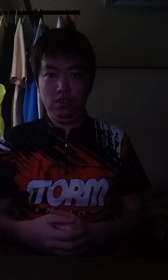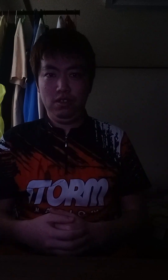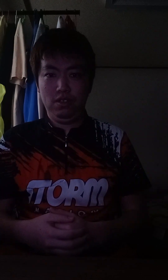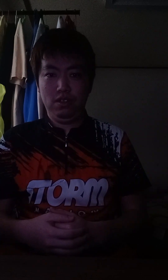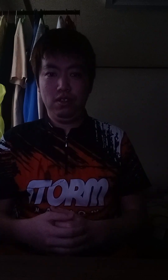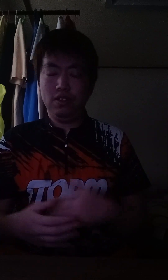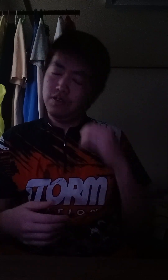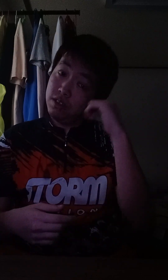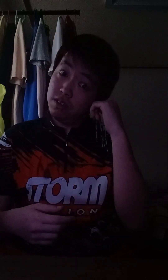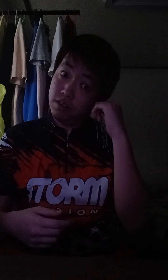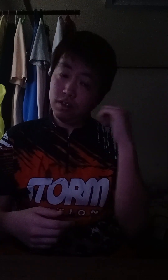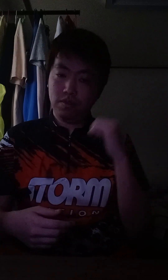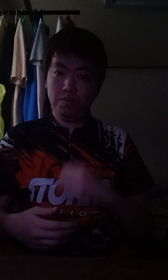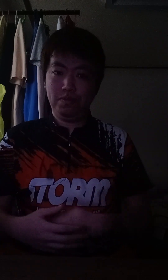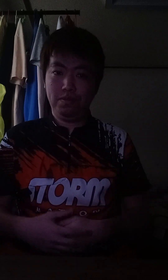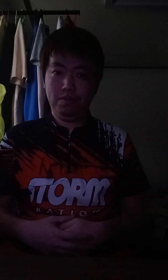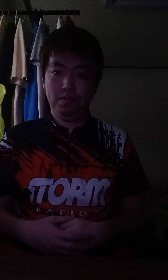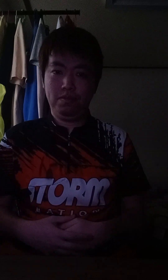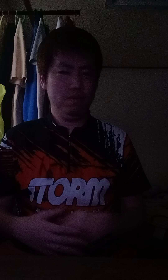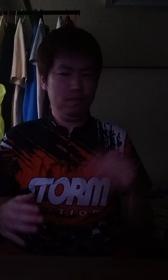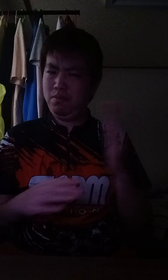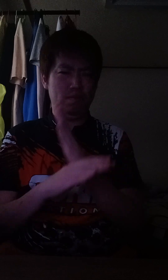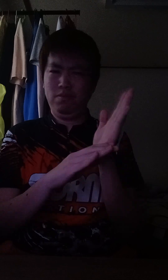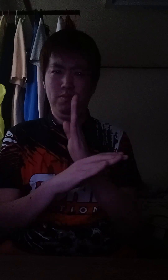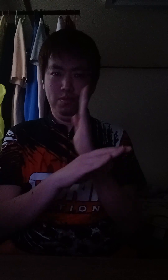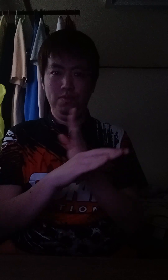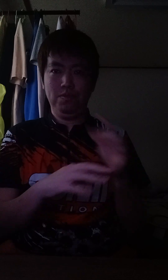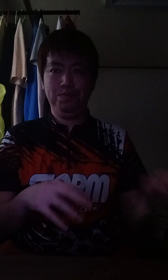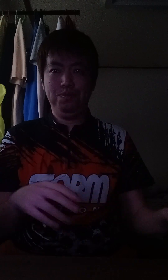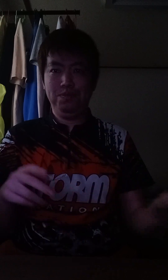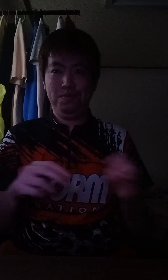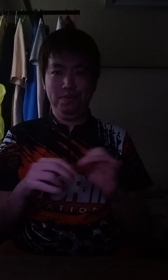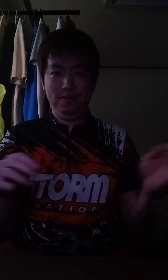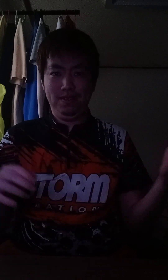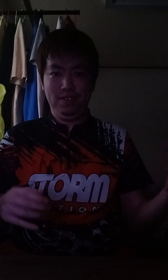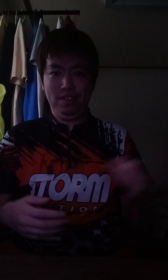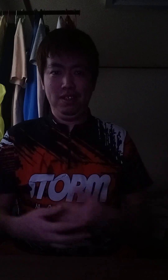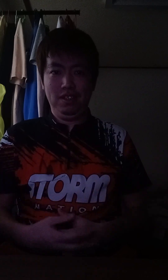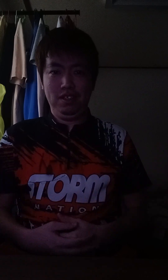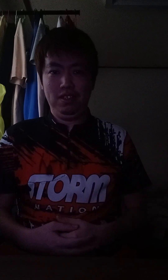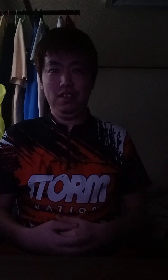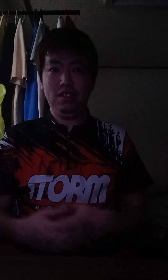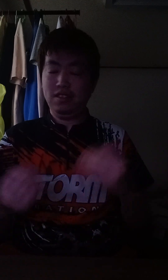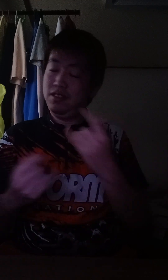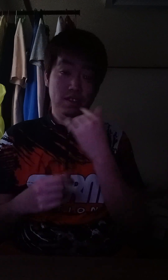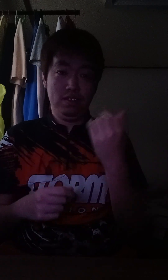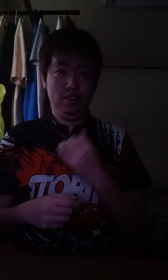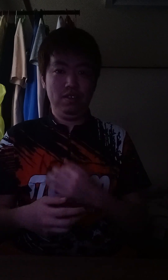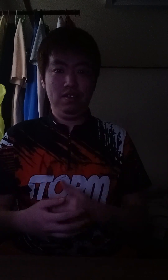꿈 꿨어요? 꿈은 더 없어요. 꿈 안 꿨어요?